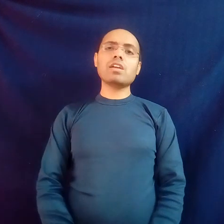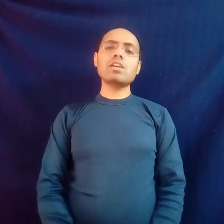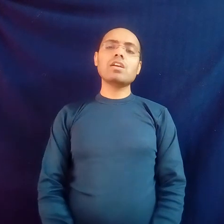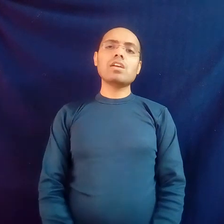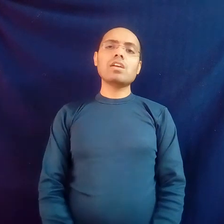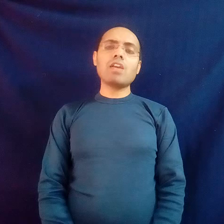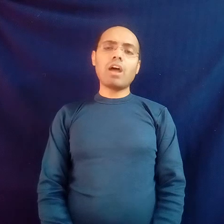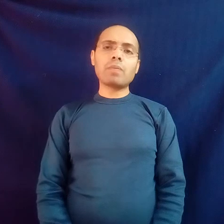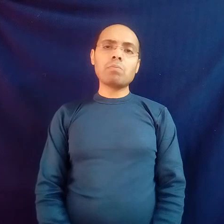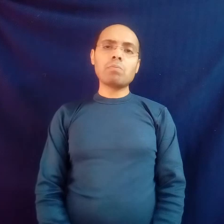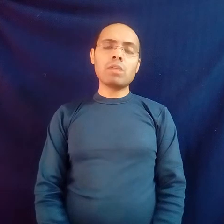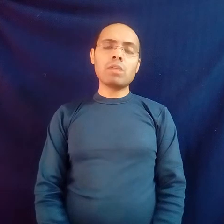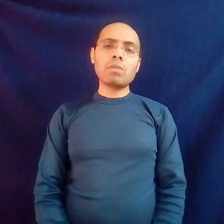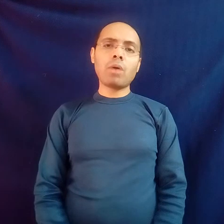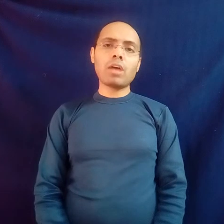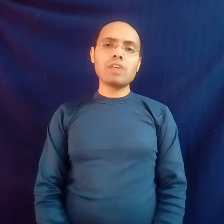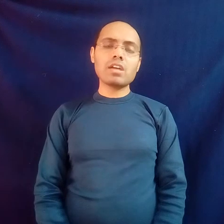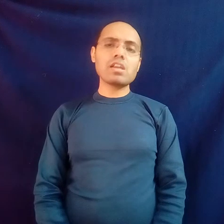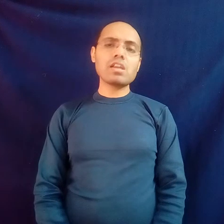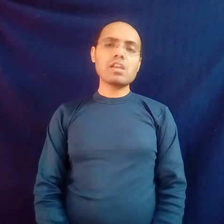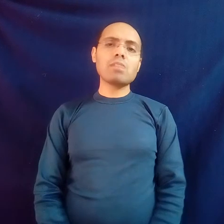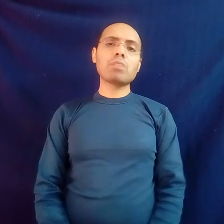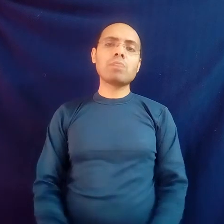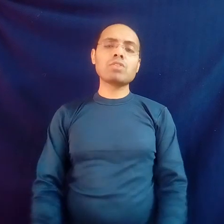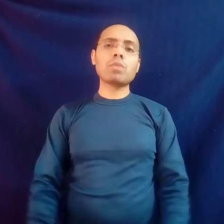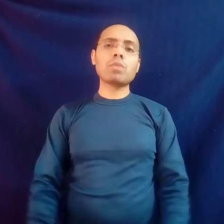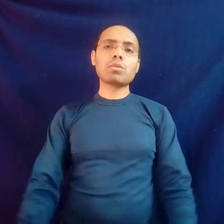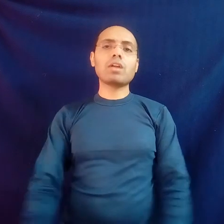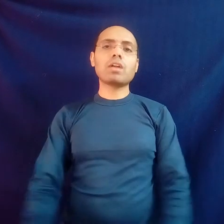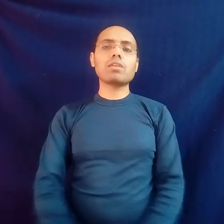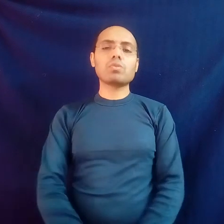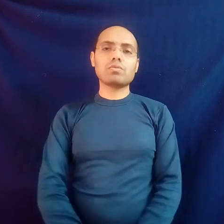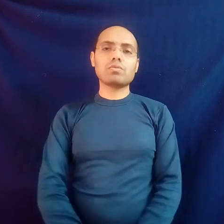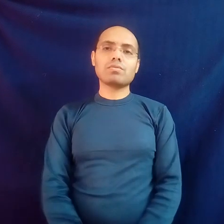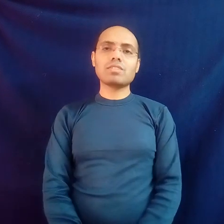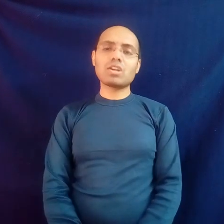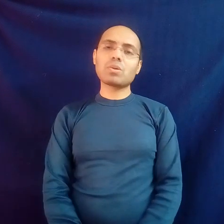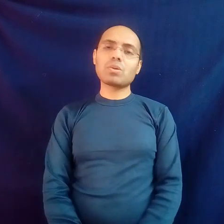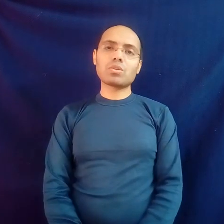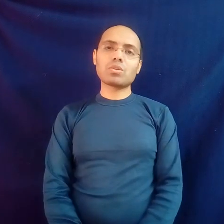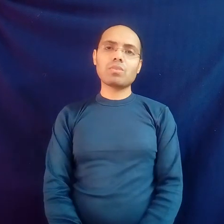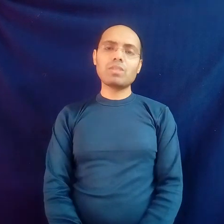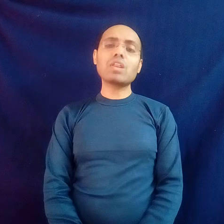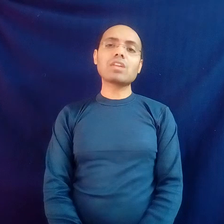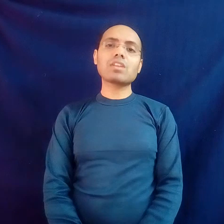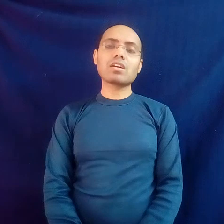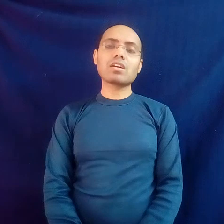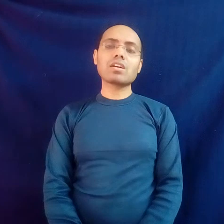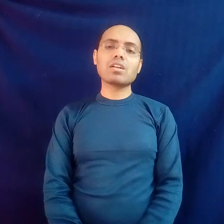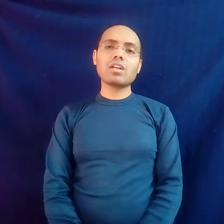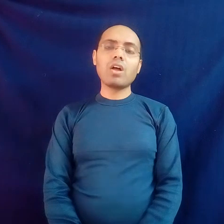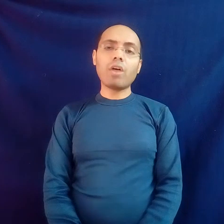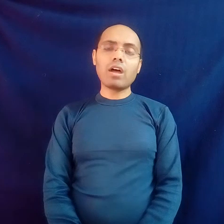देंगी कि आपके मन में भावना आ जाएगी कि मैं मर जाऊं, मैं सुसाइड कर लूं। जी हाँ दोस्तों, इस हद तक। और